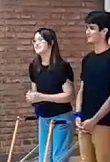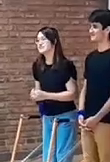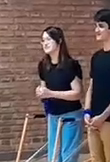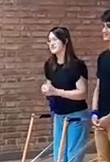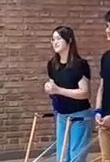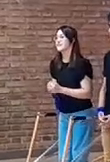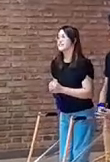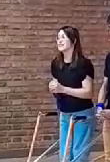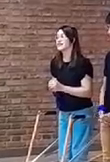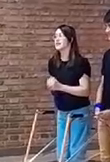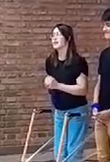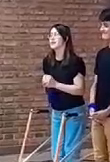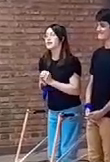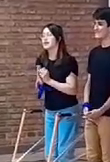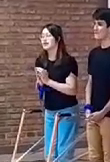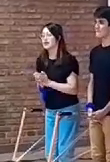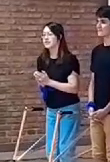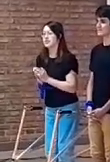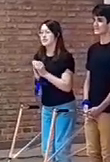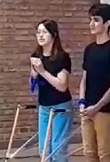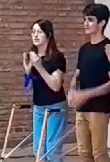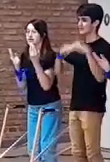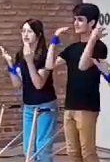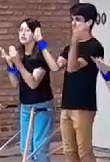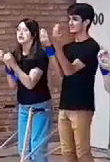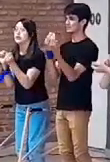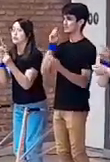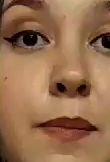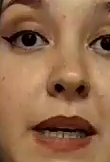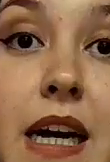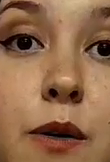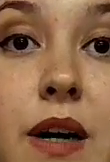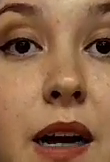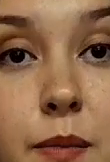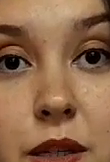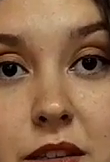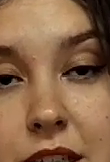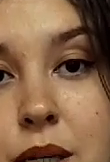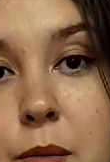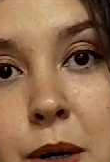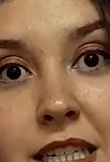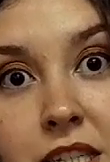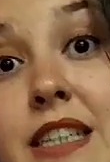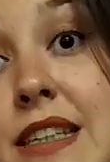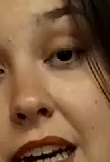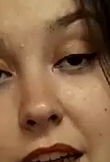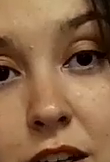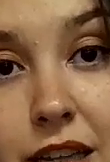de la Lengua de Señas, que lo habilita a ser un idioma nacional. Eso implica un cambio y una movilización interna dentro del